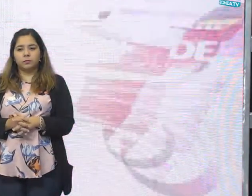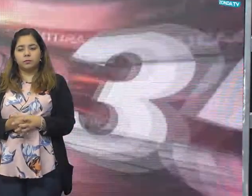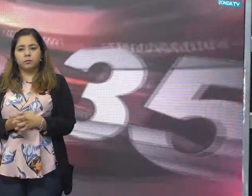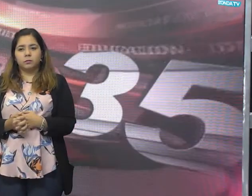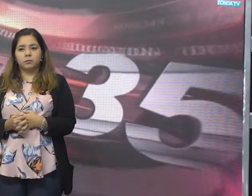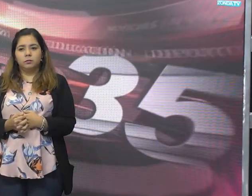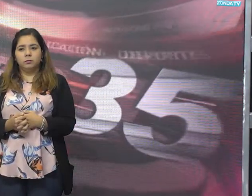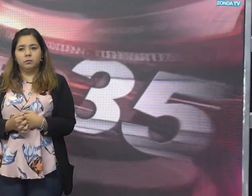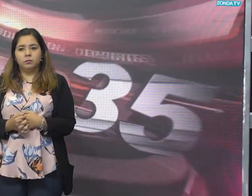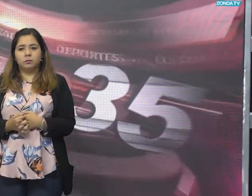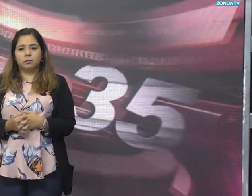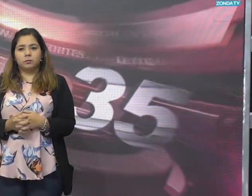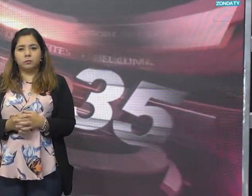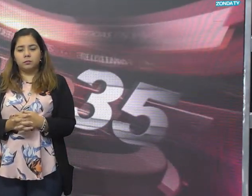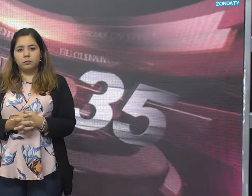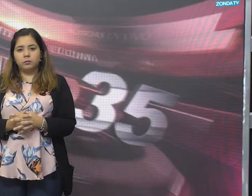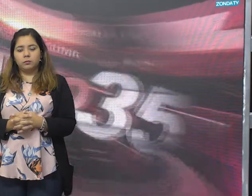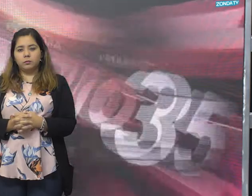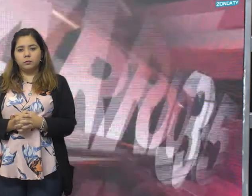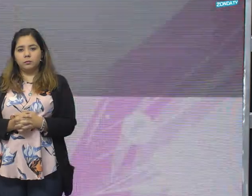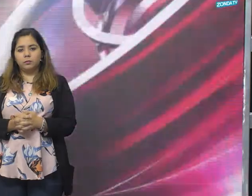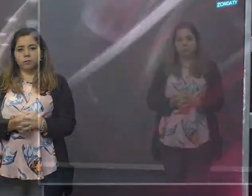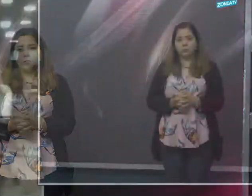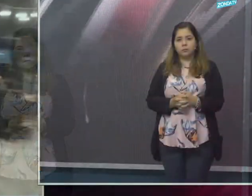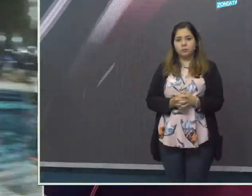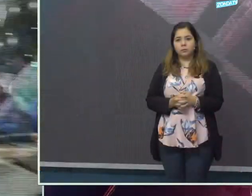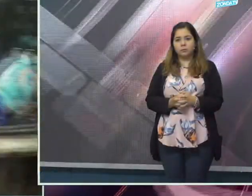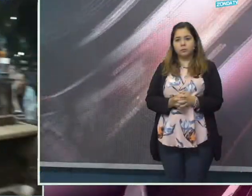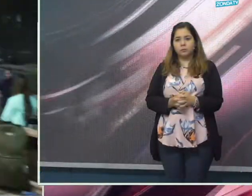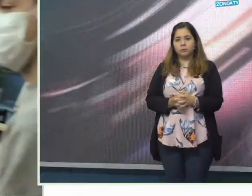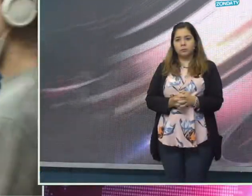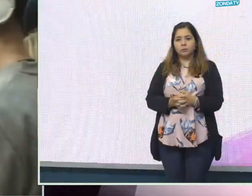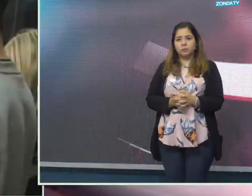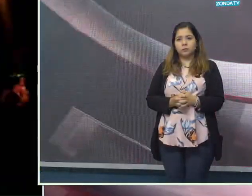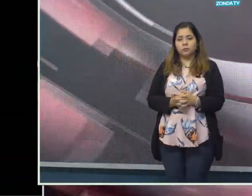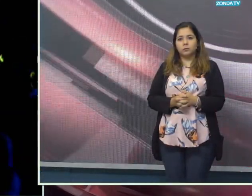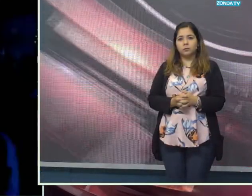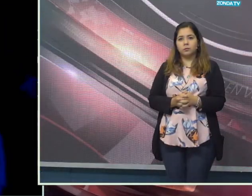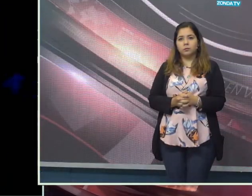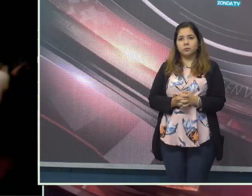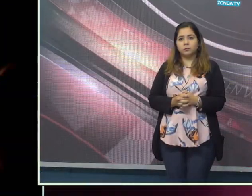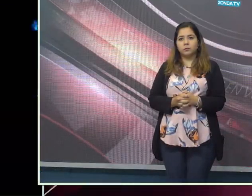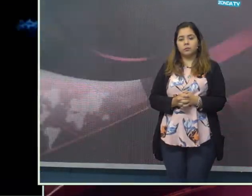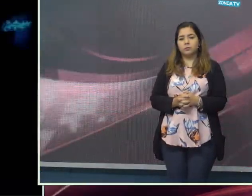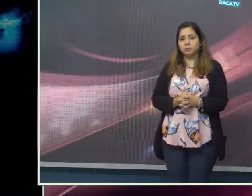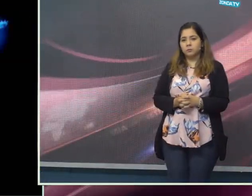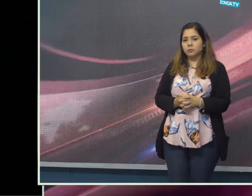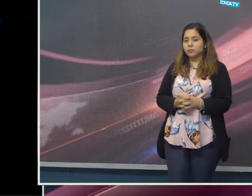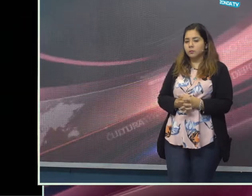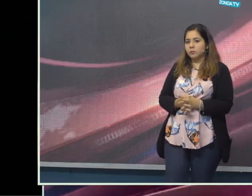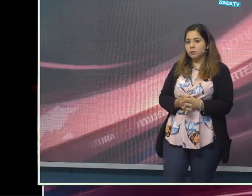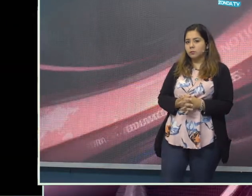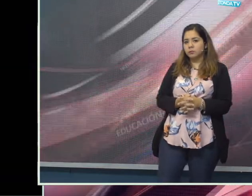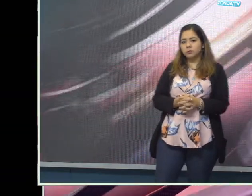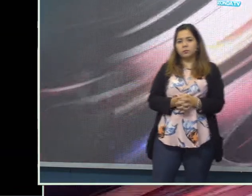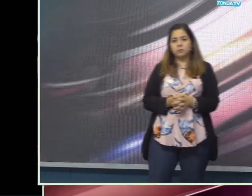que proponerle al gobierno, antes de que hablara el presidente, entonces ya era a las 4 de la tarde, de